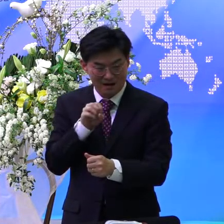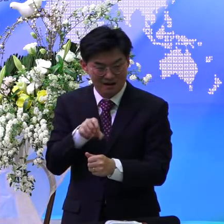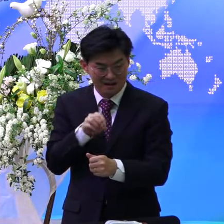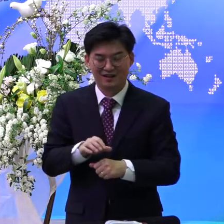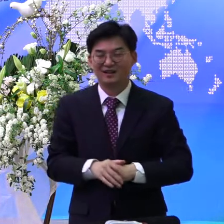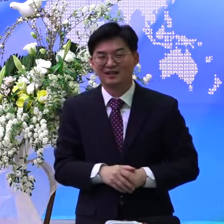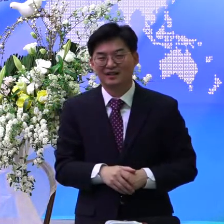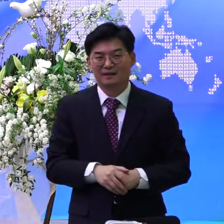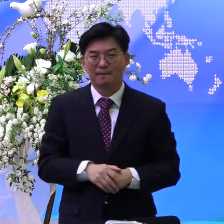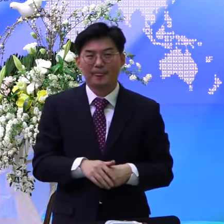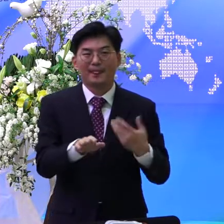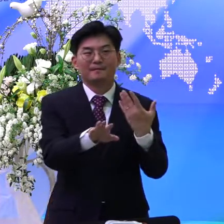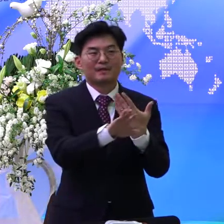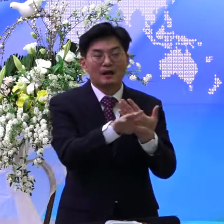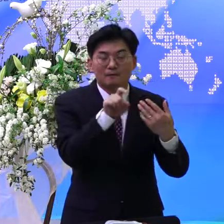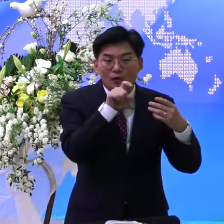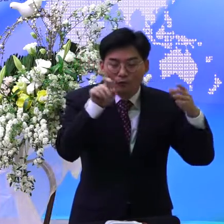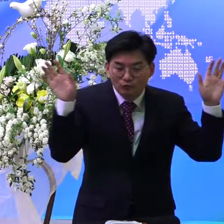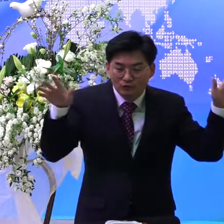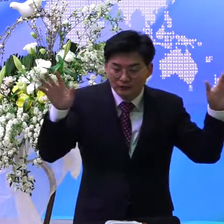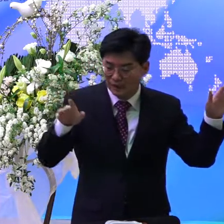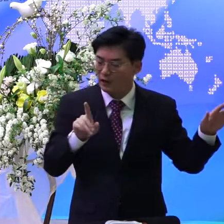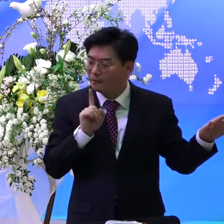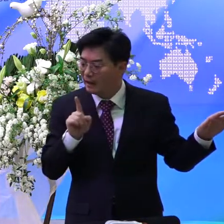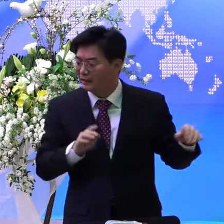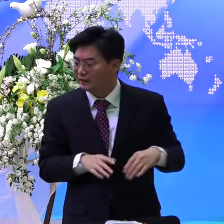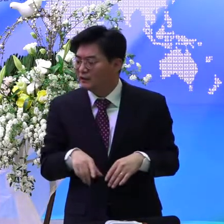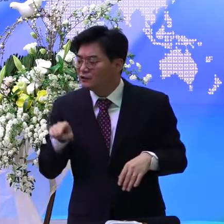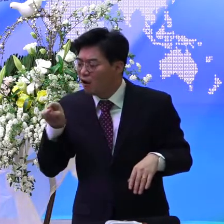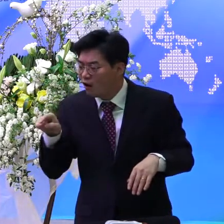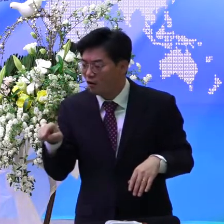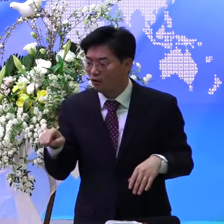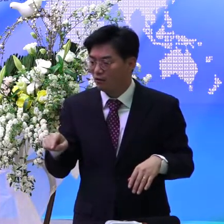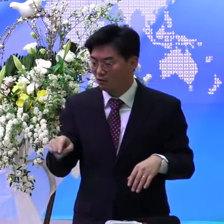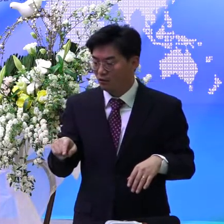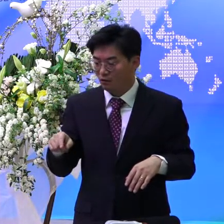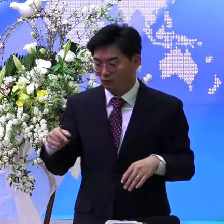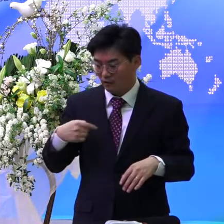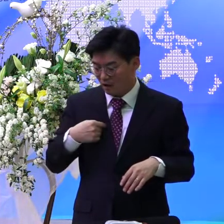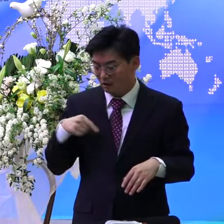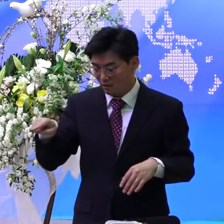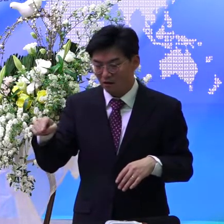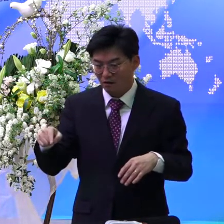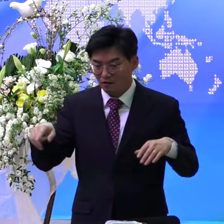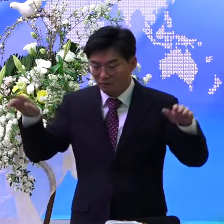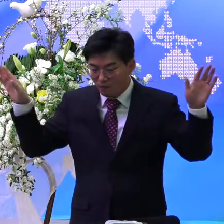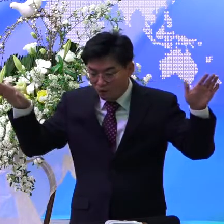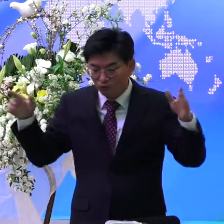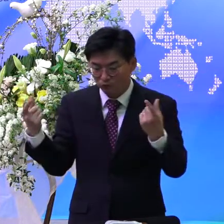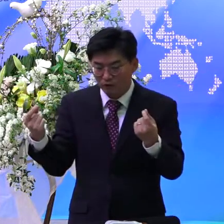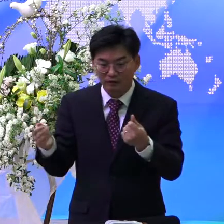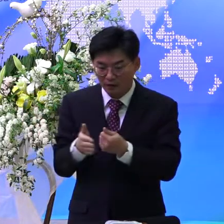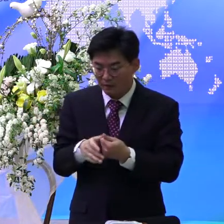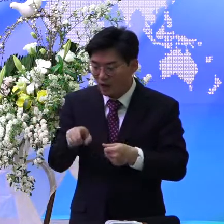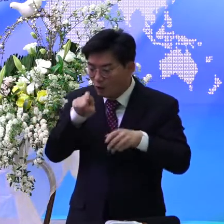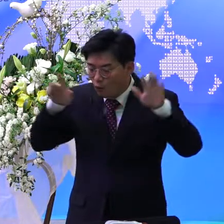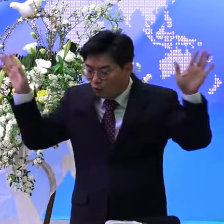다른 독수리들이 곁으로 날아와서 이야기합니다. 야, 너는 왜 안 날아? 날아봐. 이렇게 한번